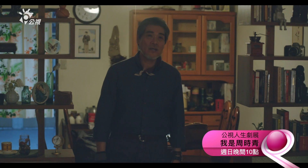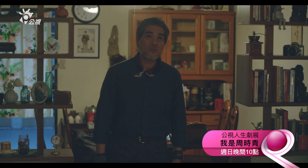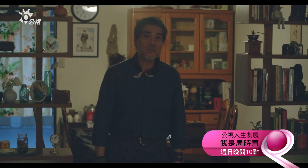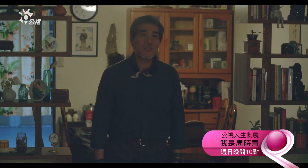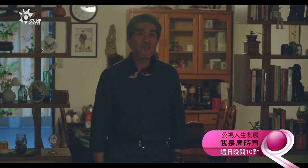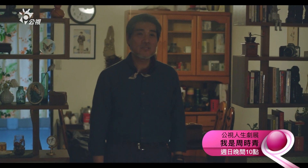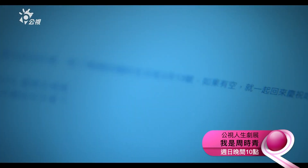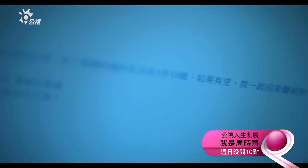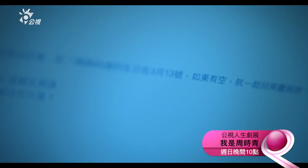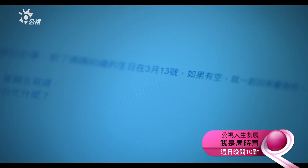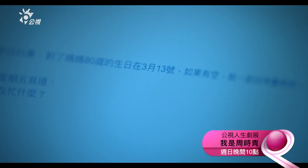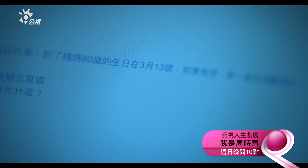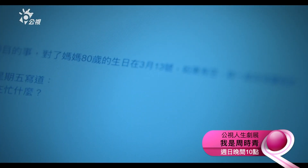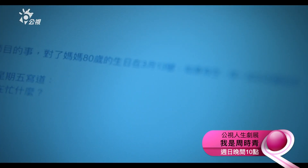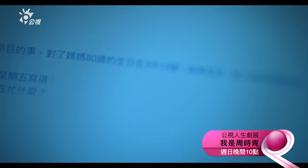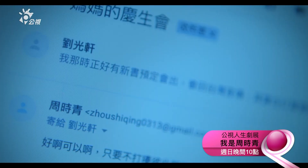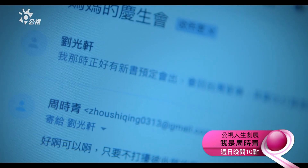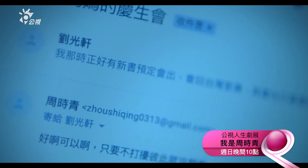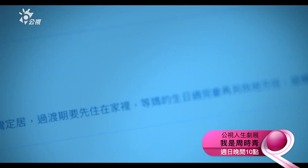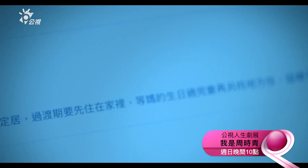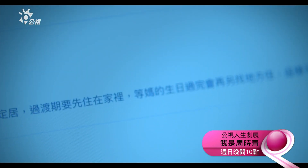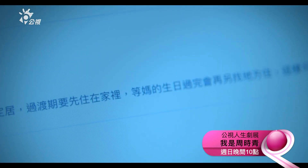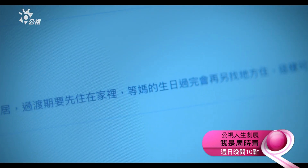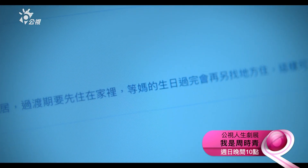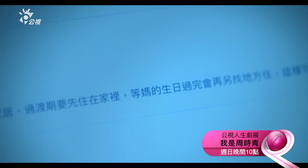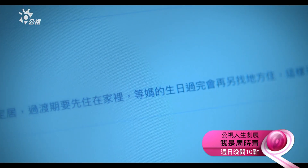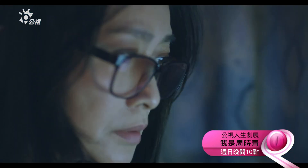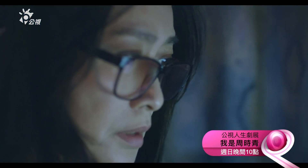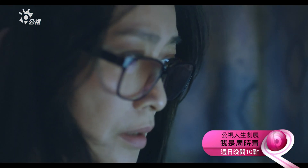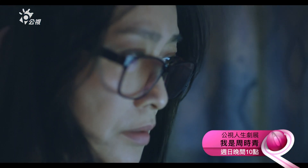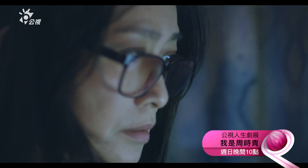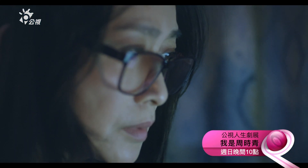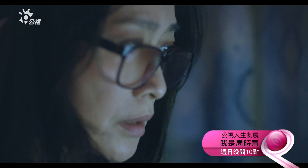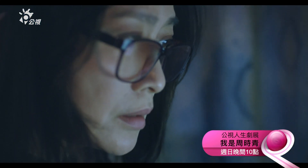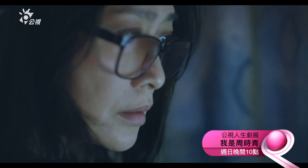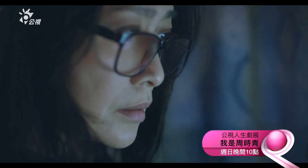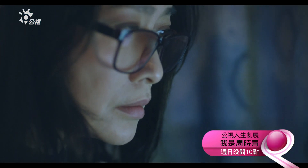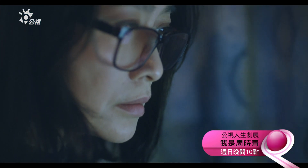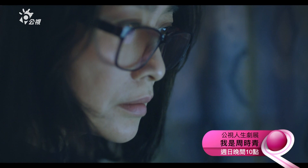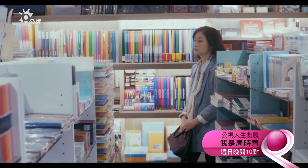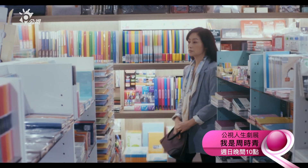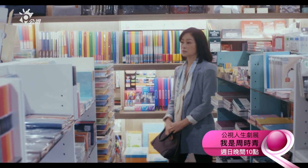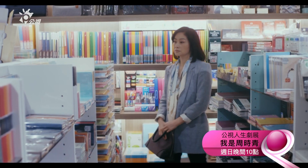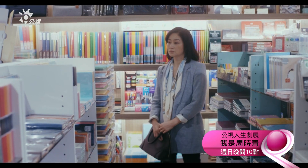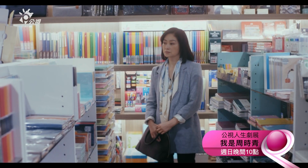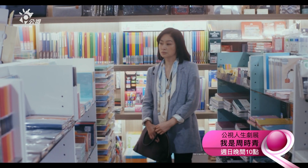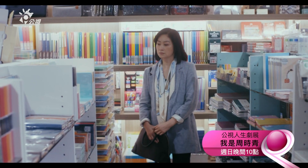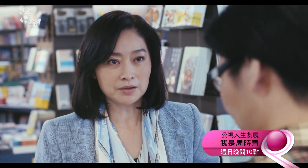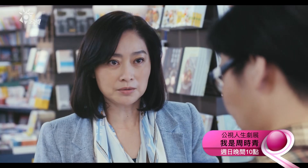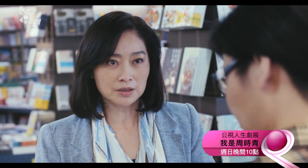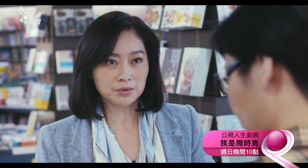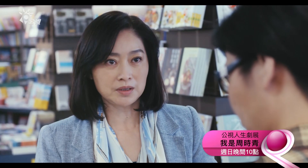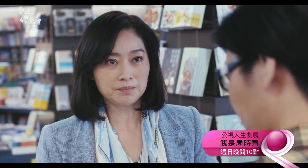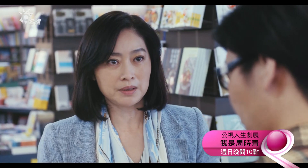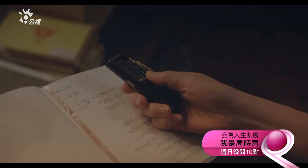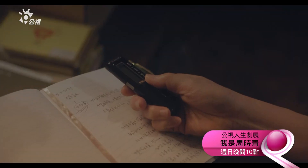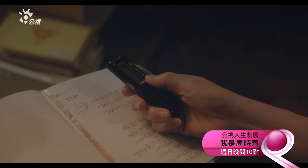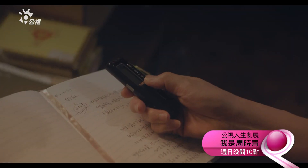要过生日，要一起庆祝的啊。 我在搞什么啊？我想请问有没有比较好用的录音笔？ 小